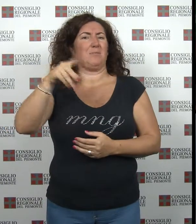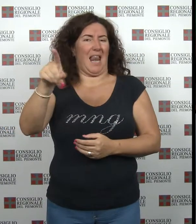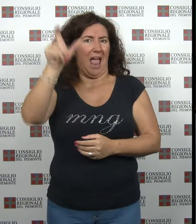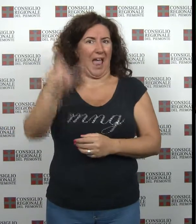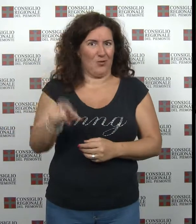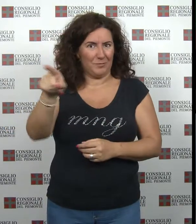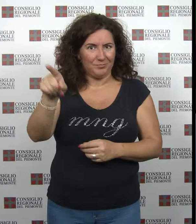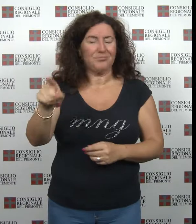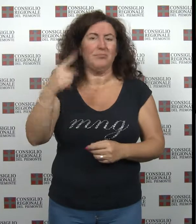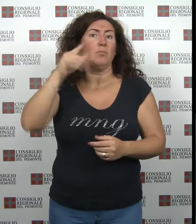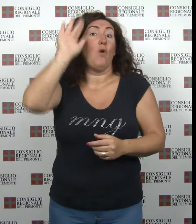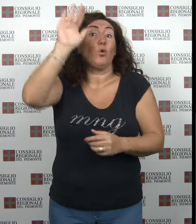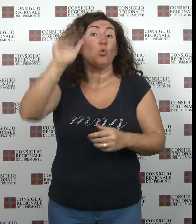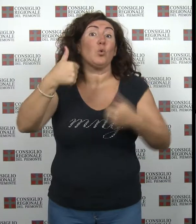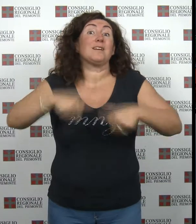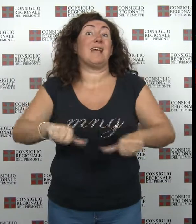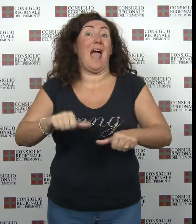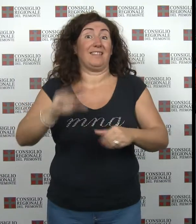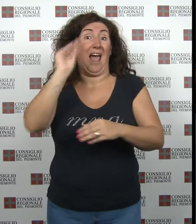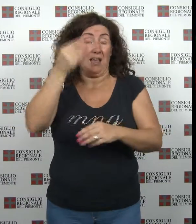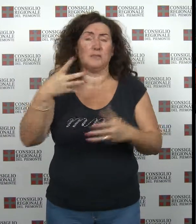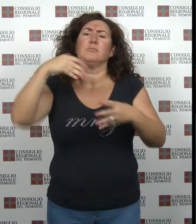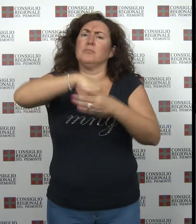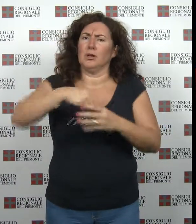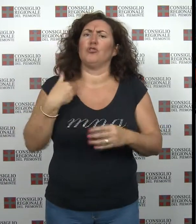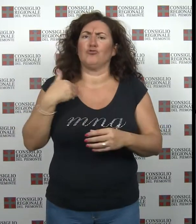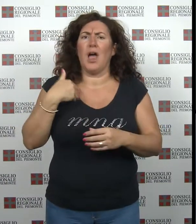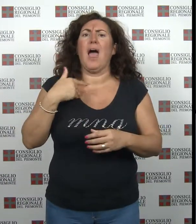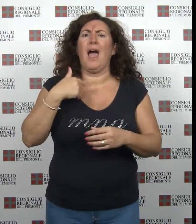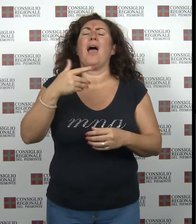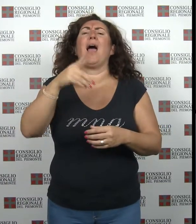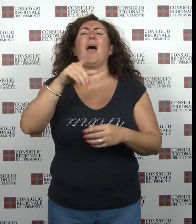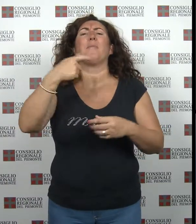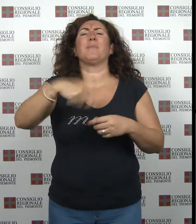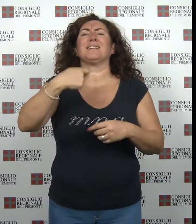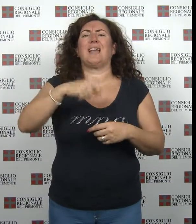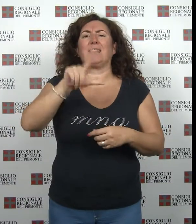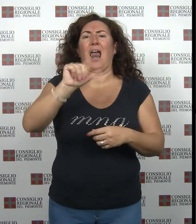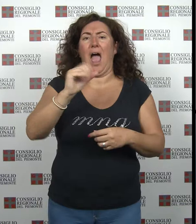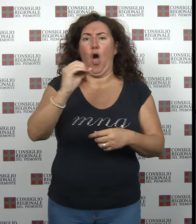presidente del Consiglio regionale Mauro Laus e il vicepresidente della Giunta Aldo Reschigna.